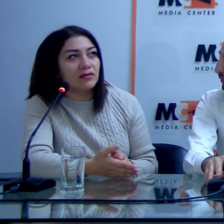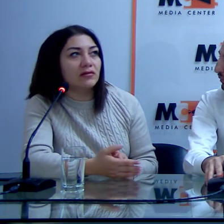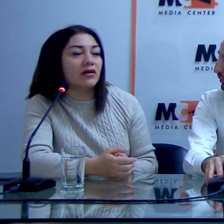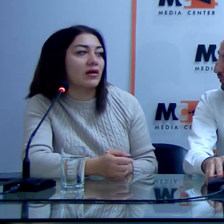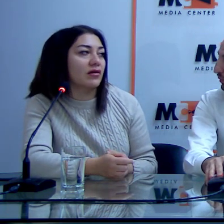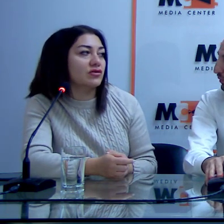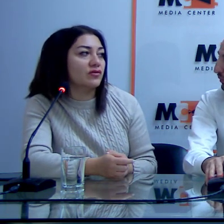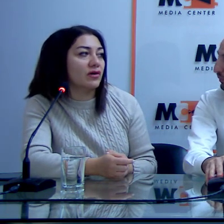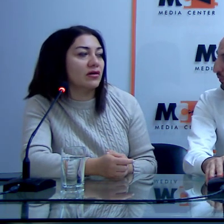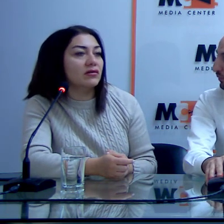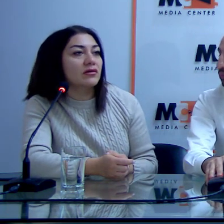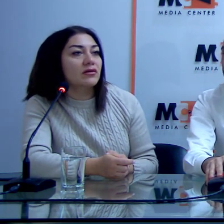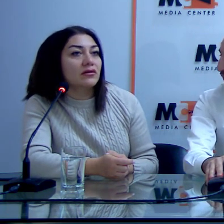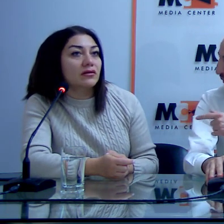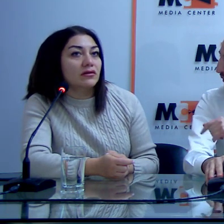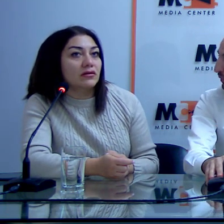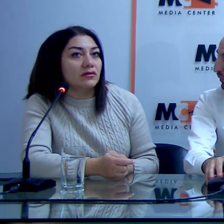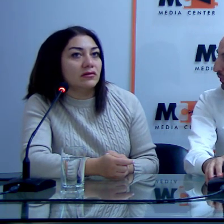արդեն ներառական սովորական